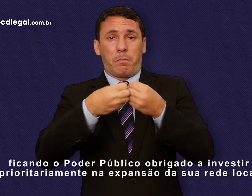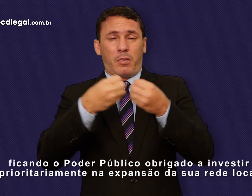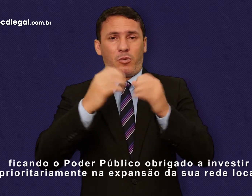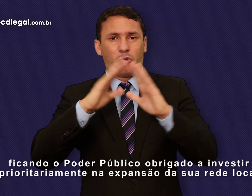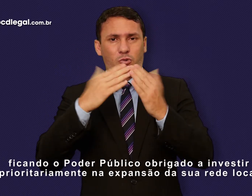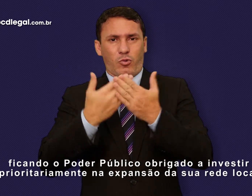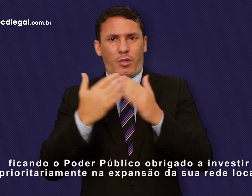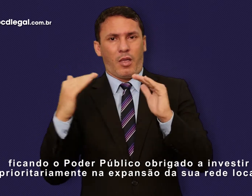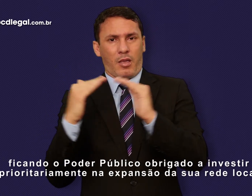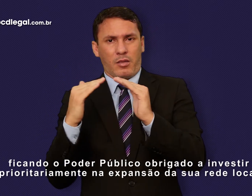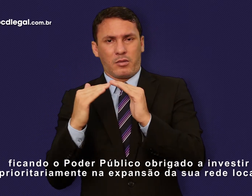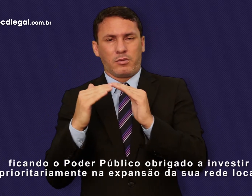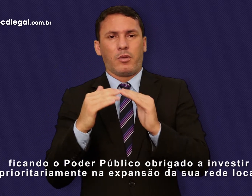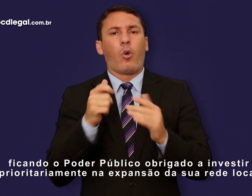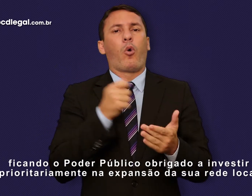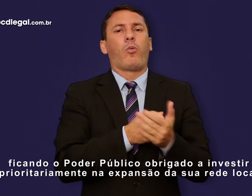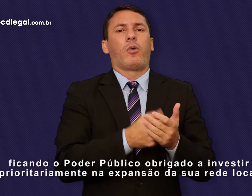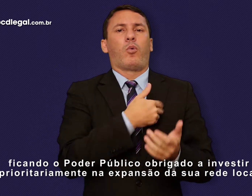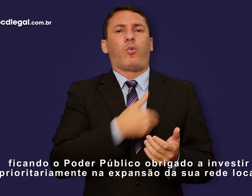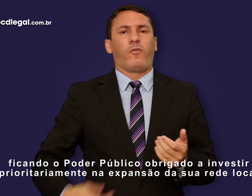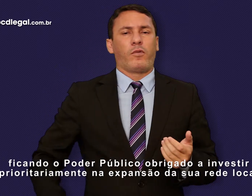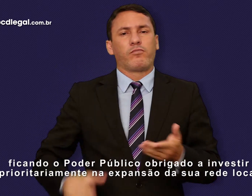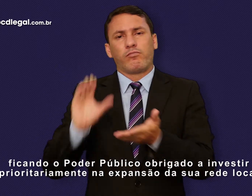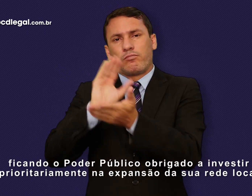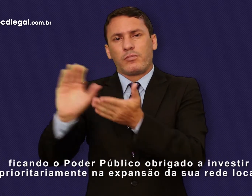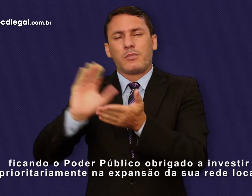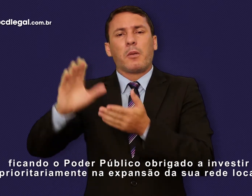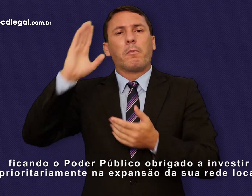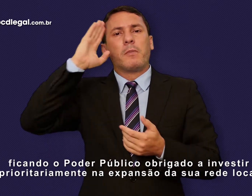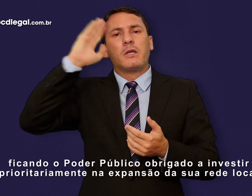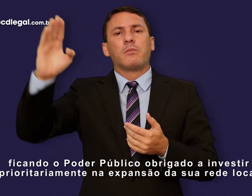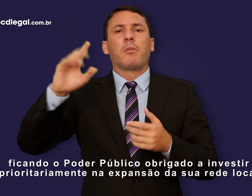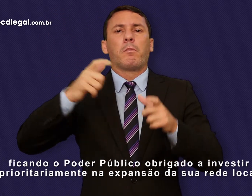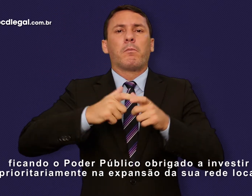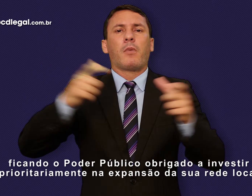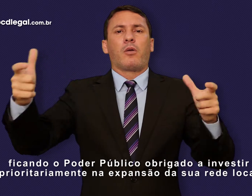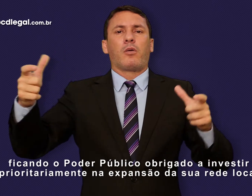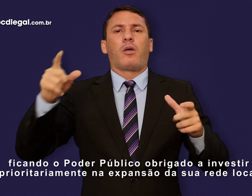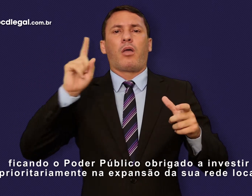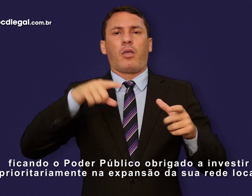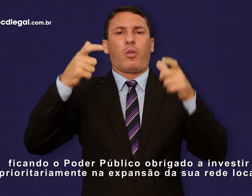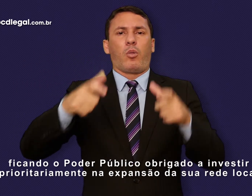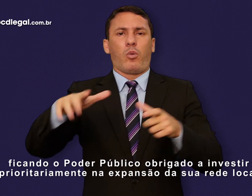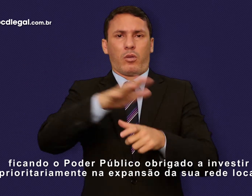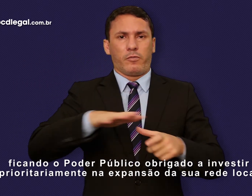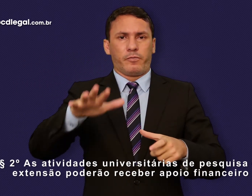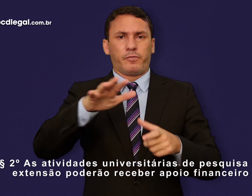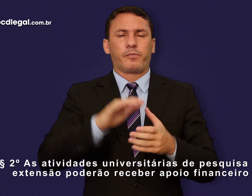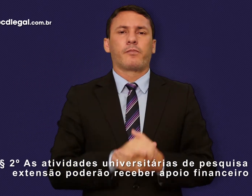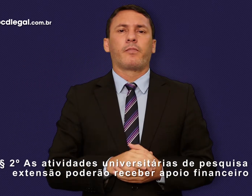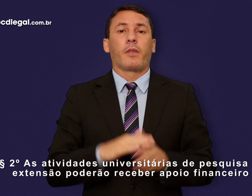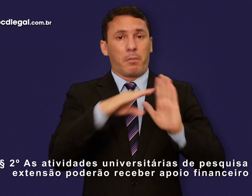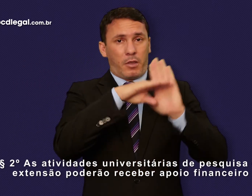para a educação básica, na forma da lei, para os que demonstrarem insuficiência de recursos quando houver falta de vagas e